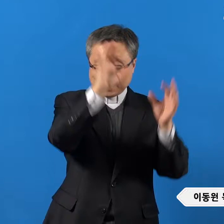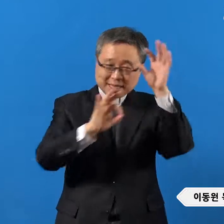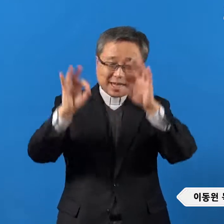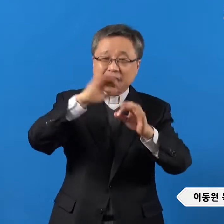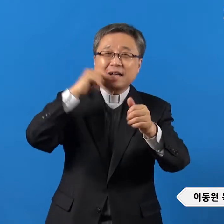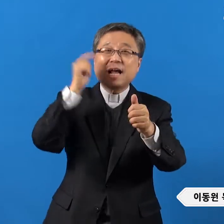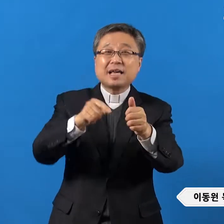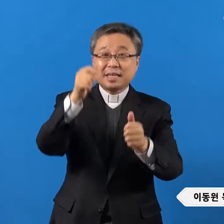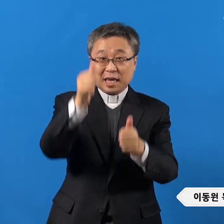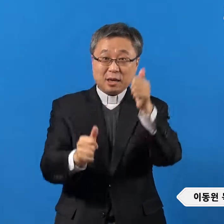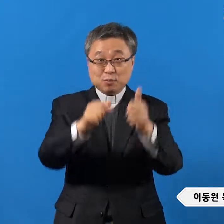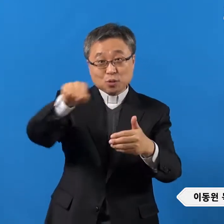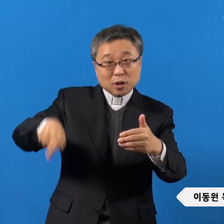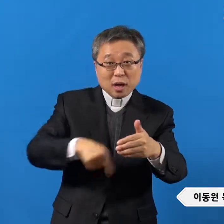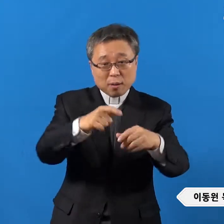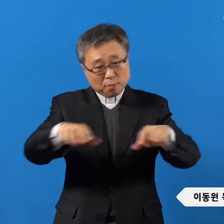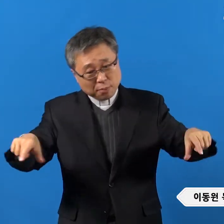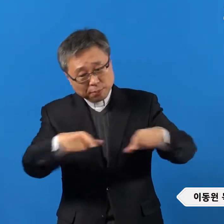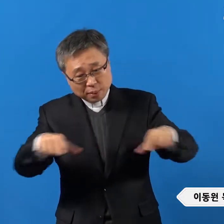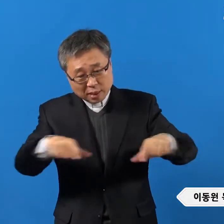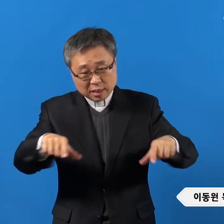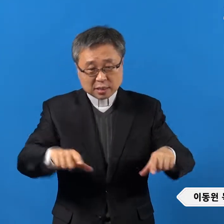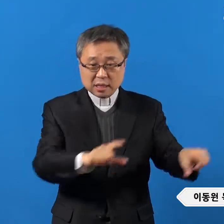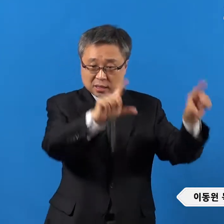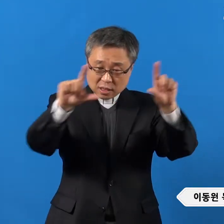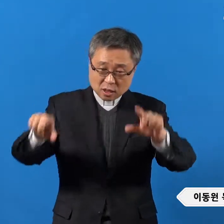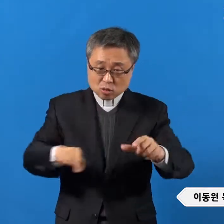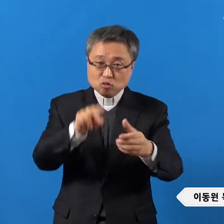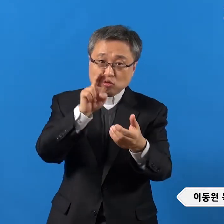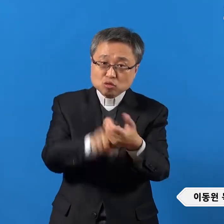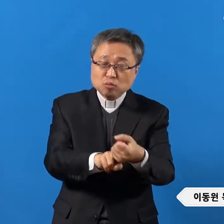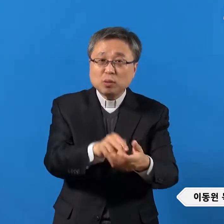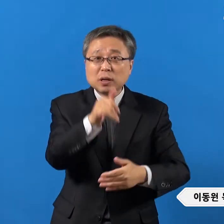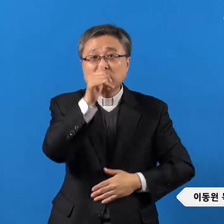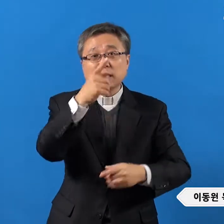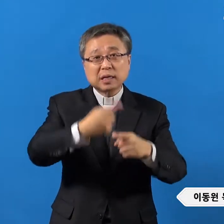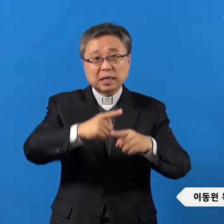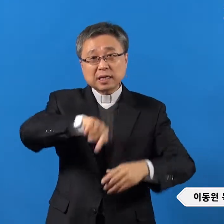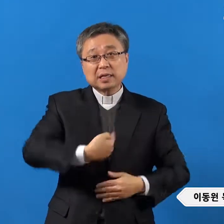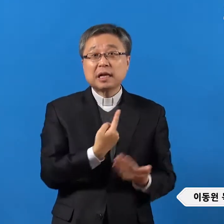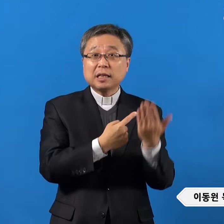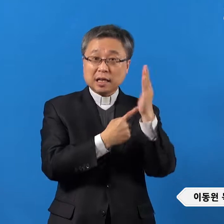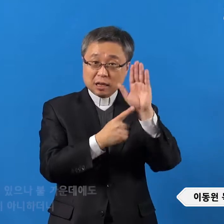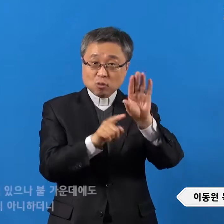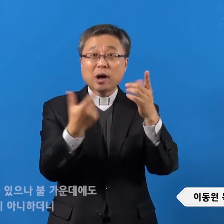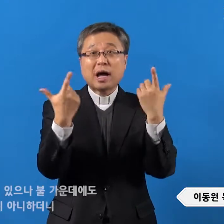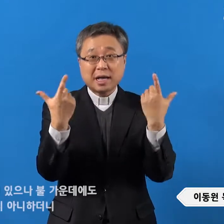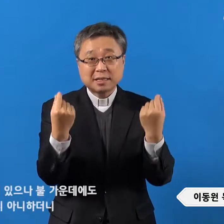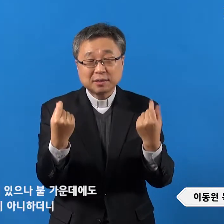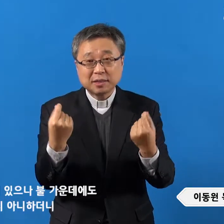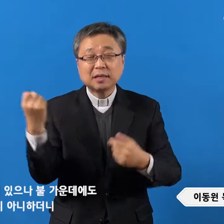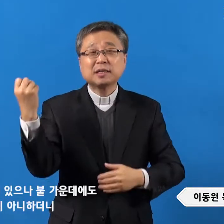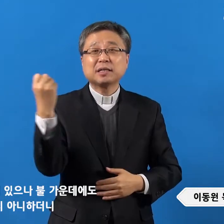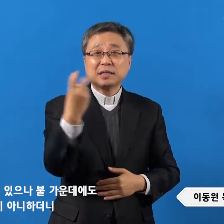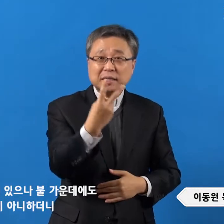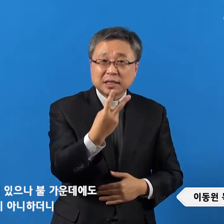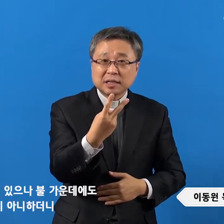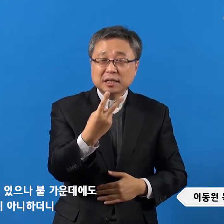원리가 평범한 일상 속에 숨어 있다가 자신을 드러내는 것처럼 말입니다. 다시 12절을 한 번